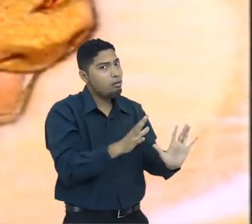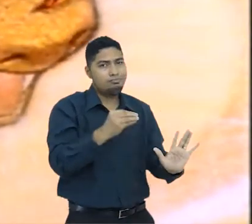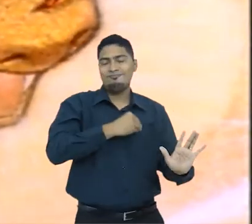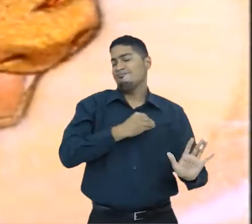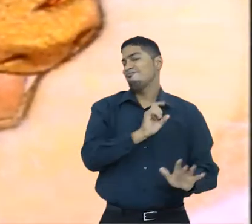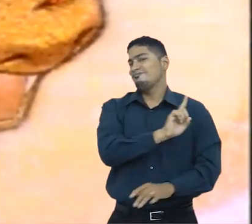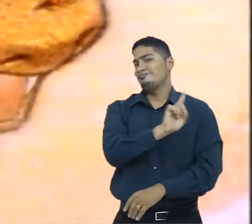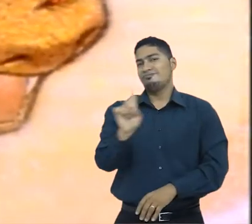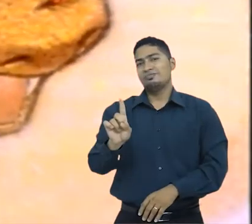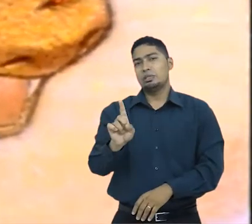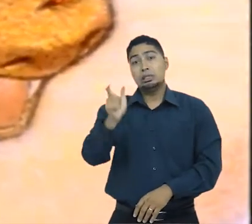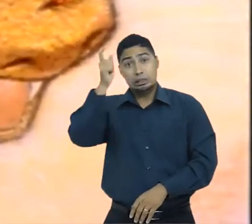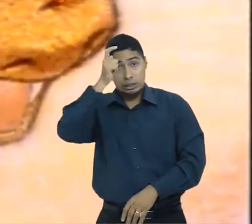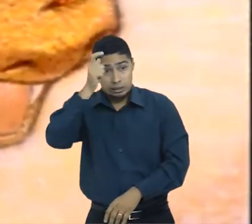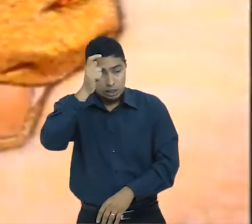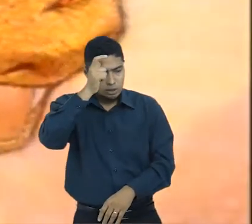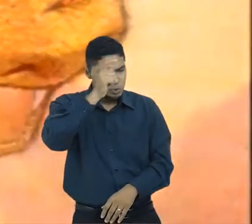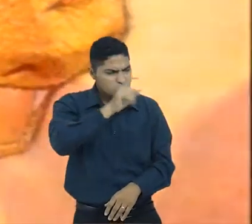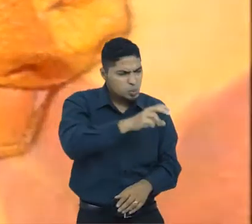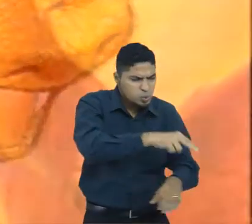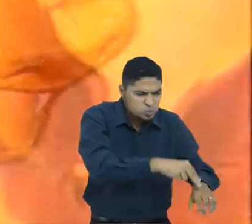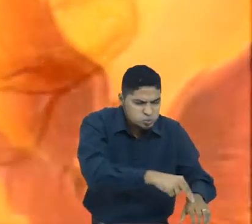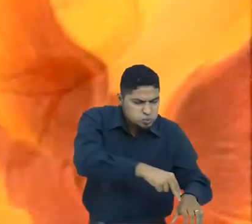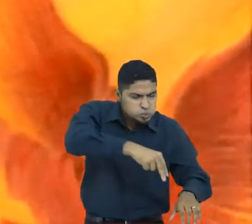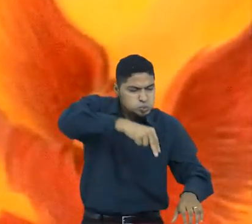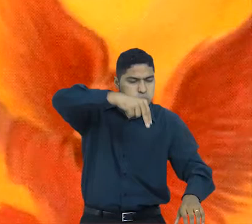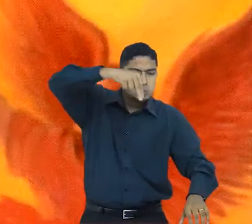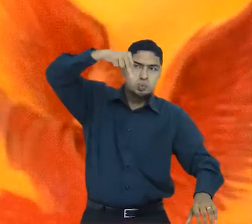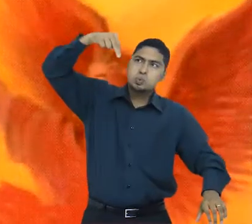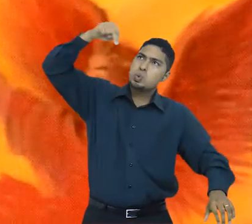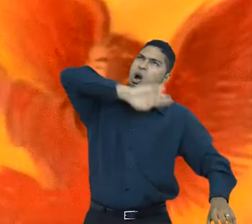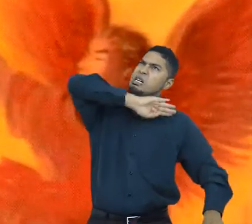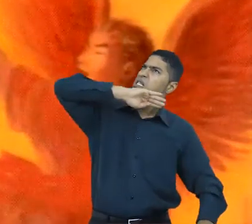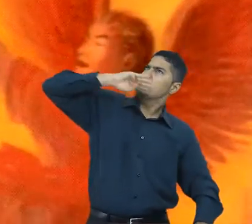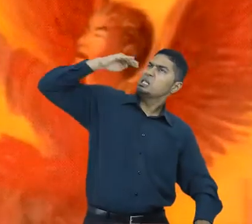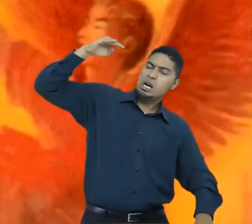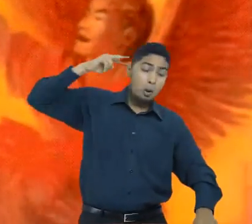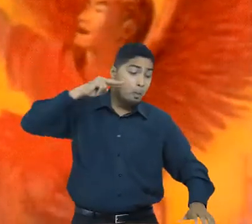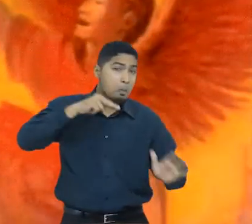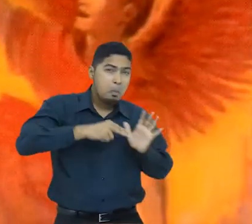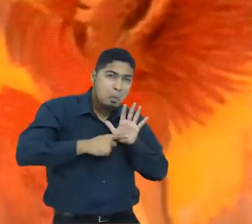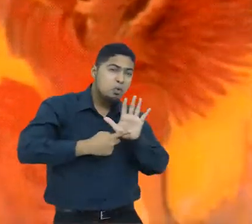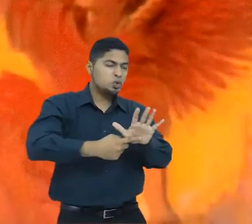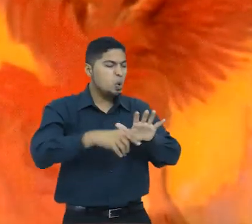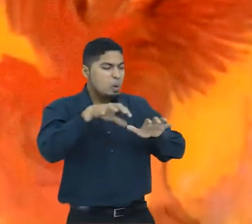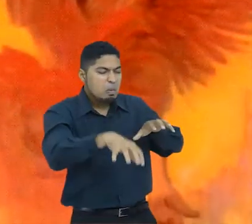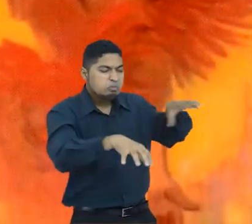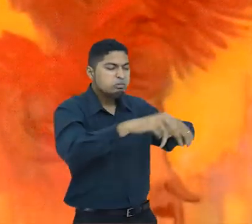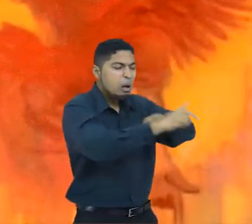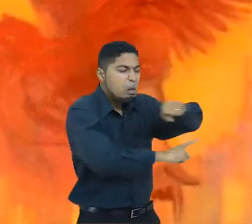pecou. Por fim, Satanás levou a Jesus até um monte bem alto e lhe mostrou todos os reinos do mundo, com todas as